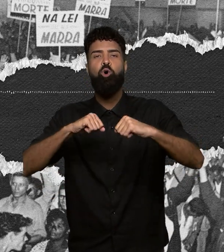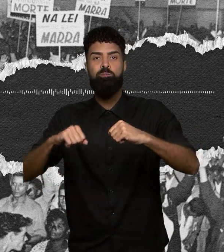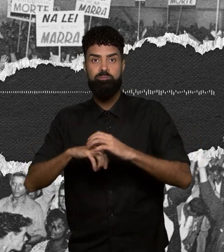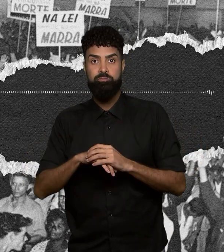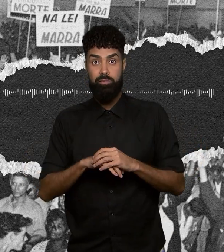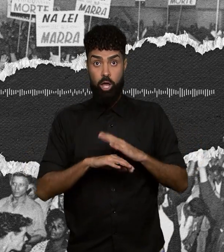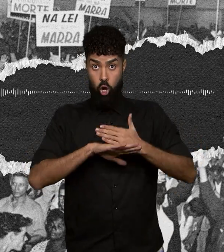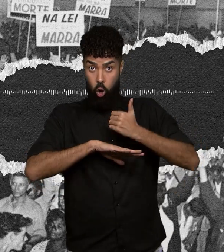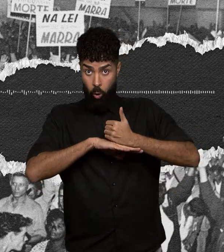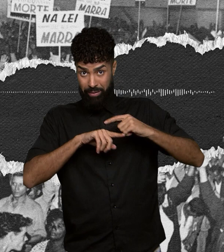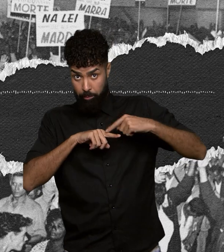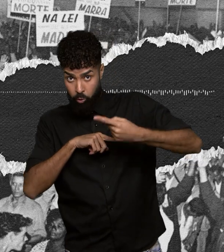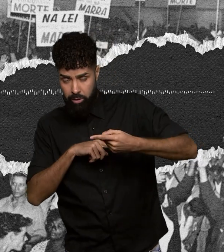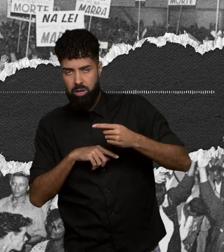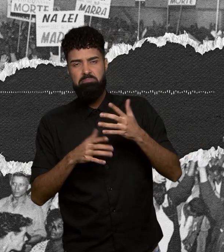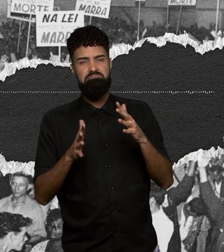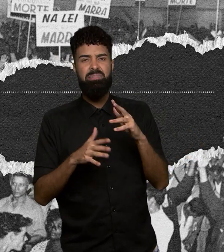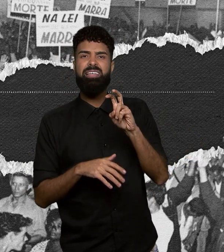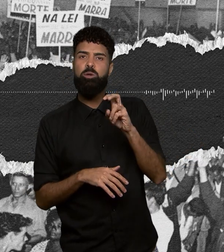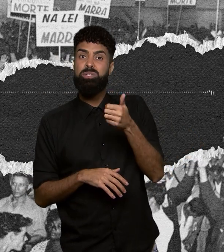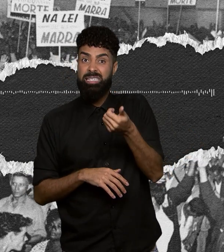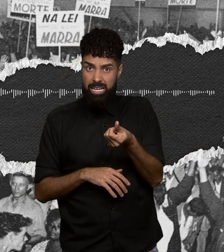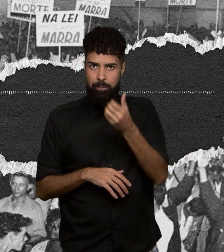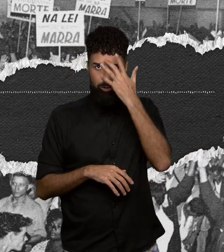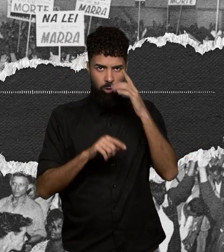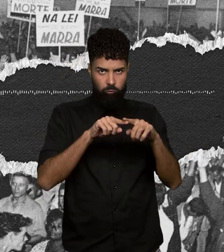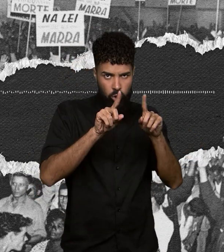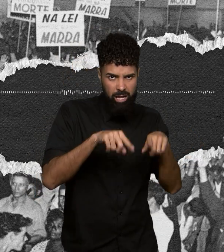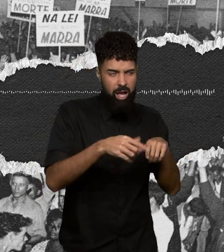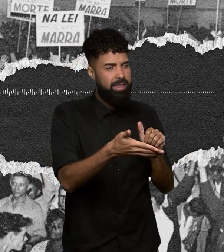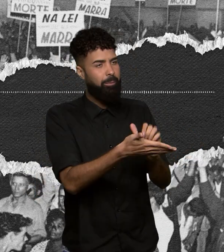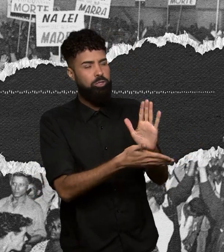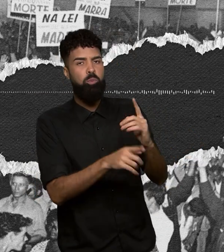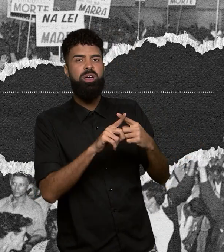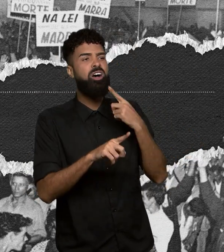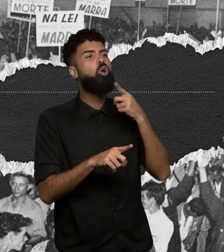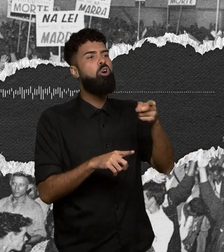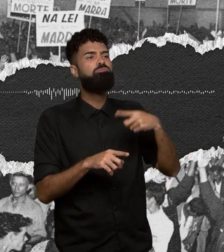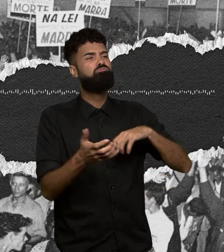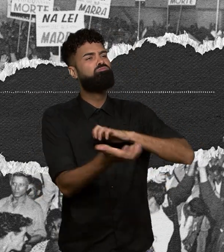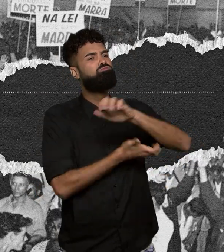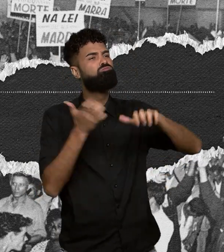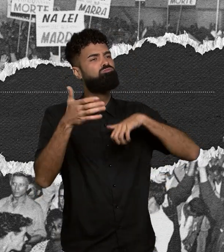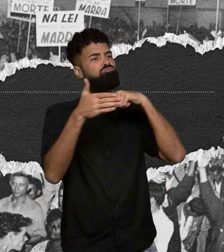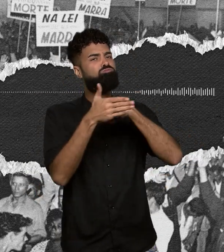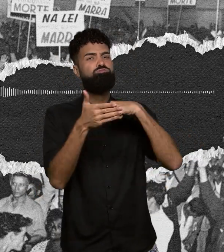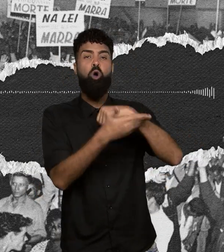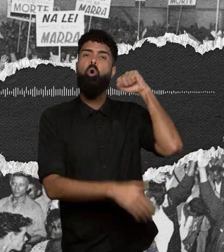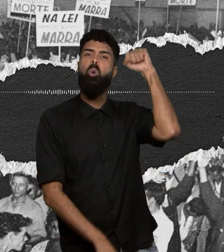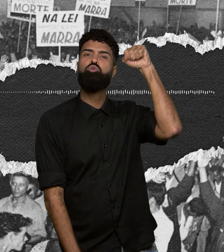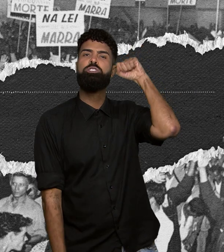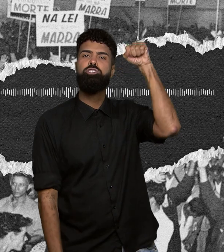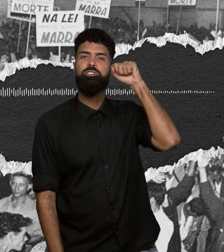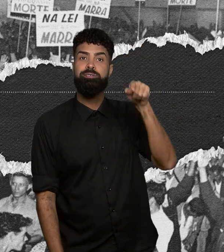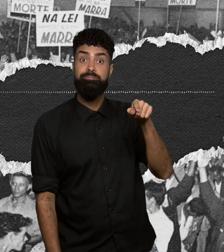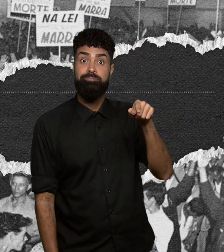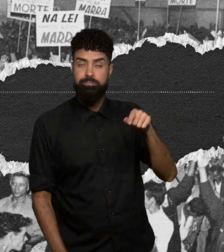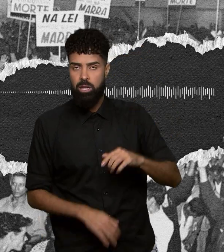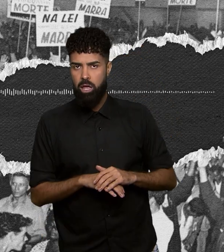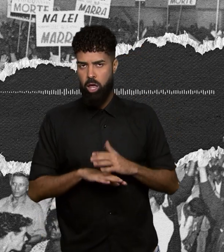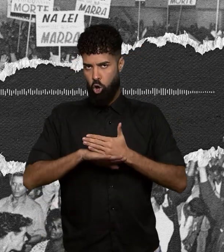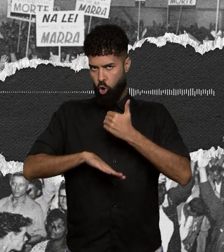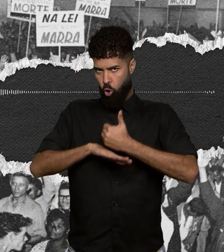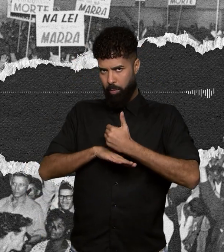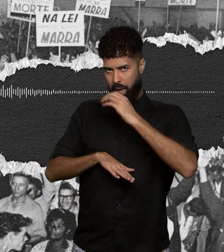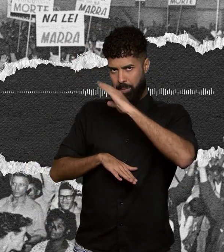516 trabalhadores foram demitidos acusados de serem subversivos ou comunistas quando o golpe acontece